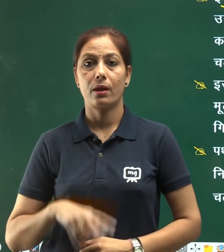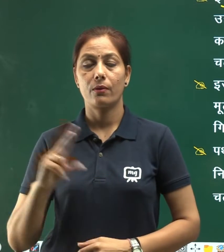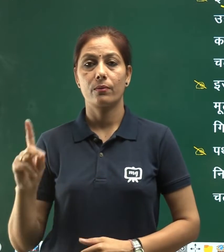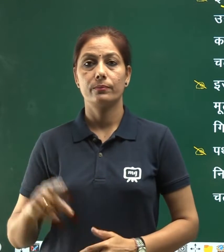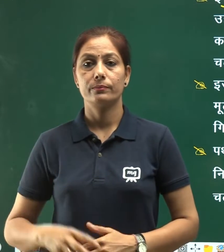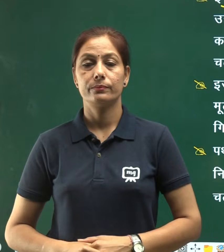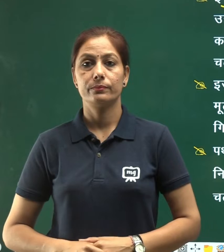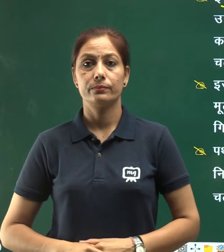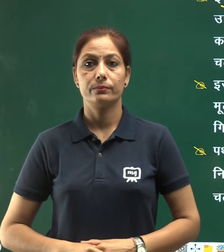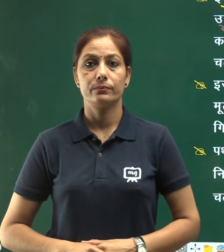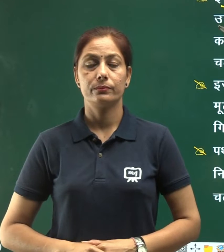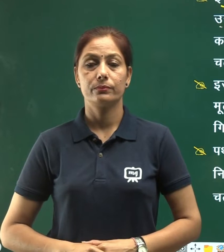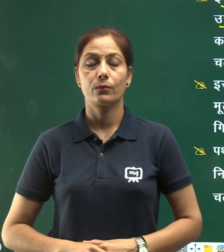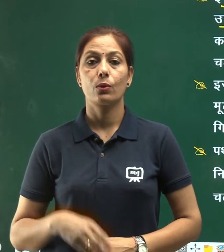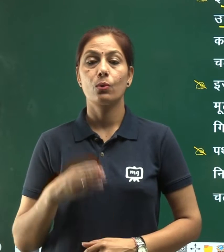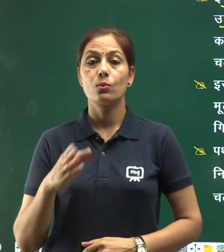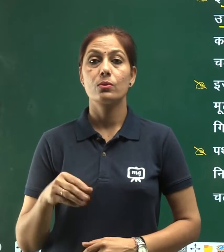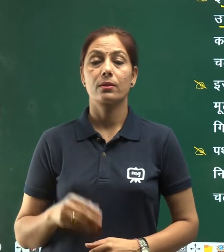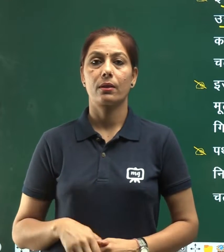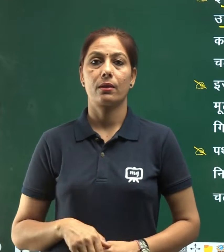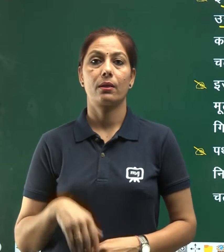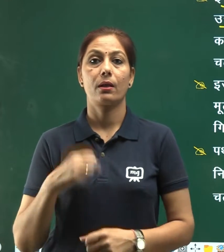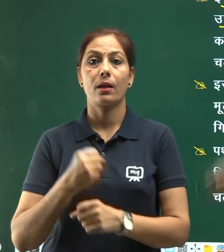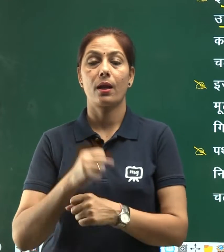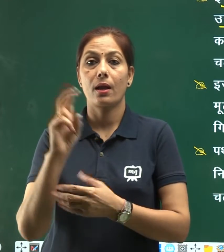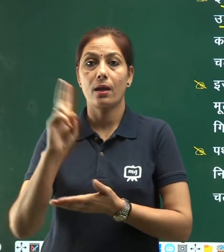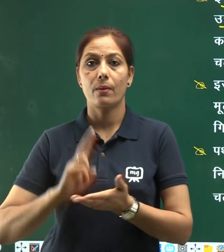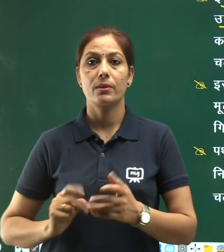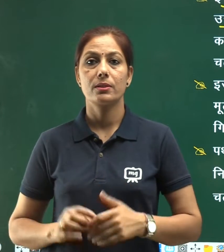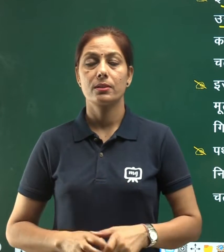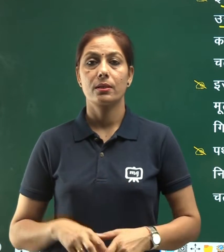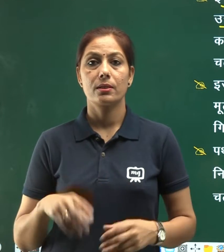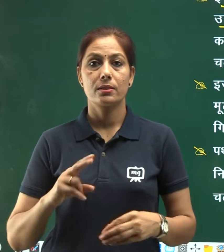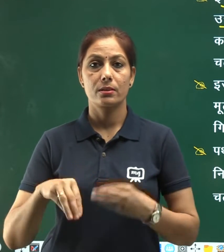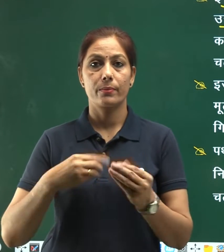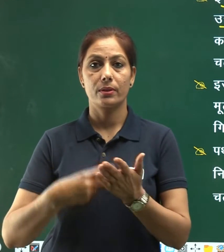एवं उसके व्याकरण से संबंधित